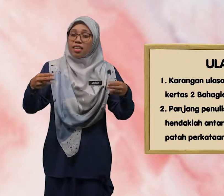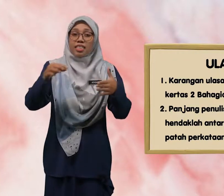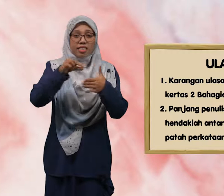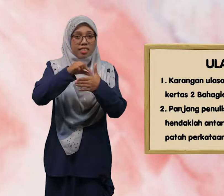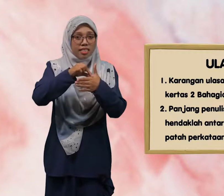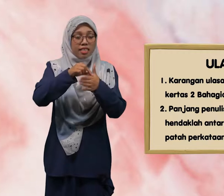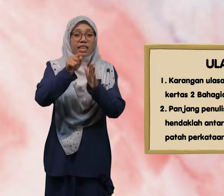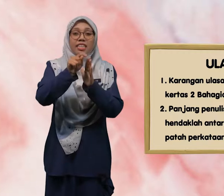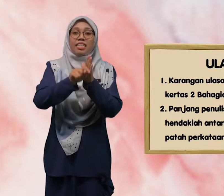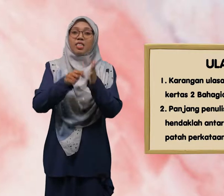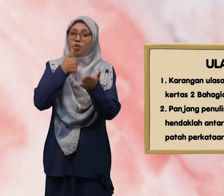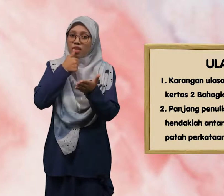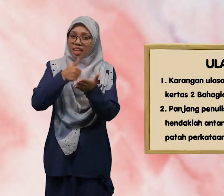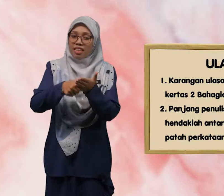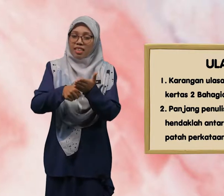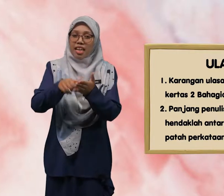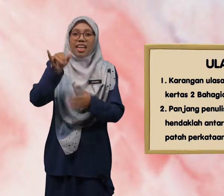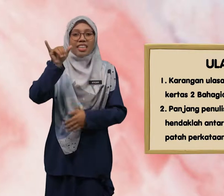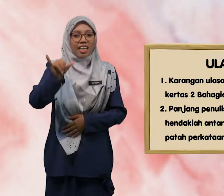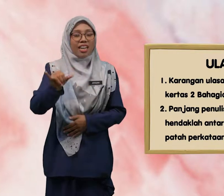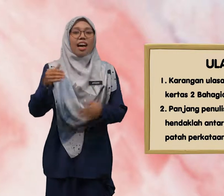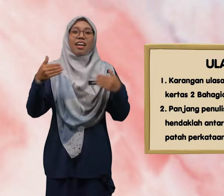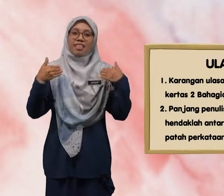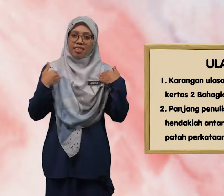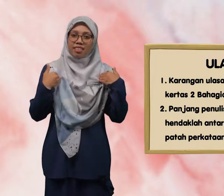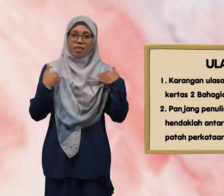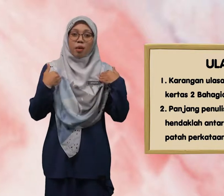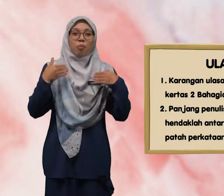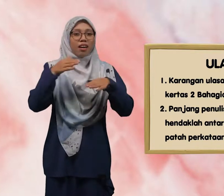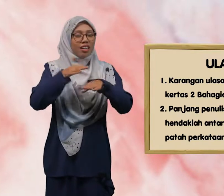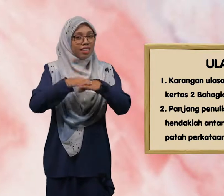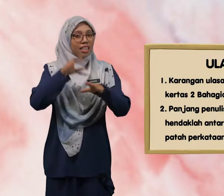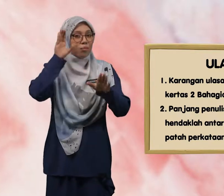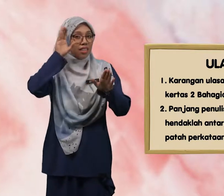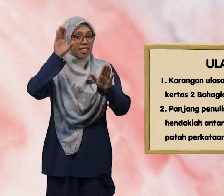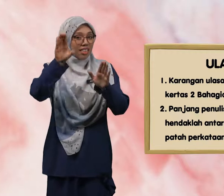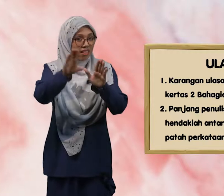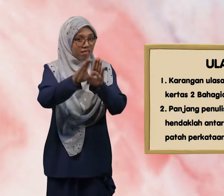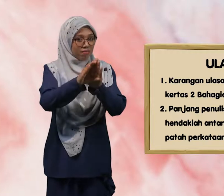isi tersurat yang ada pada gambar raja